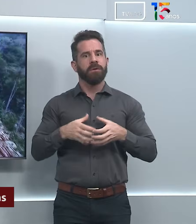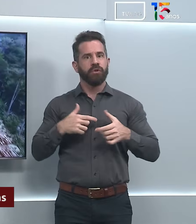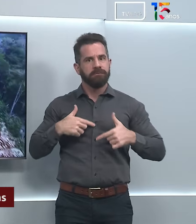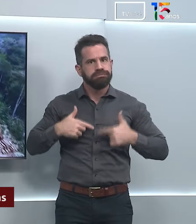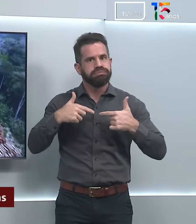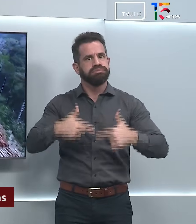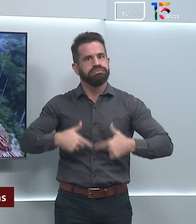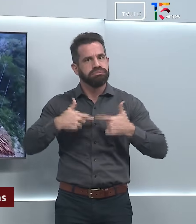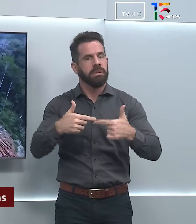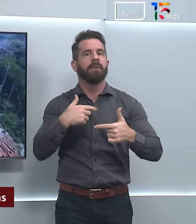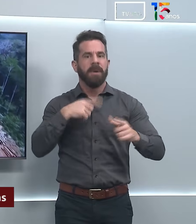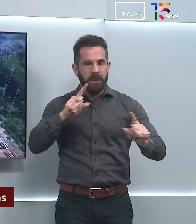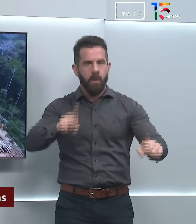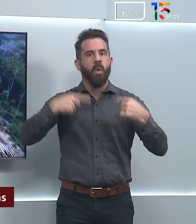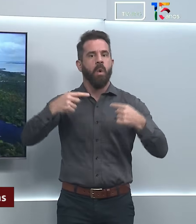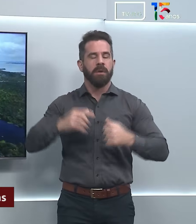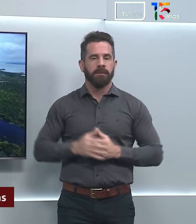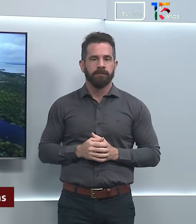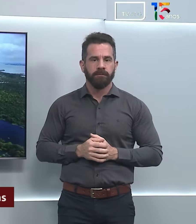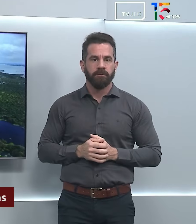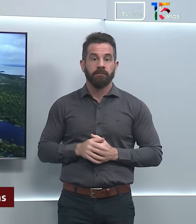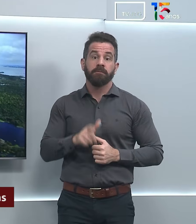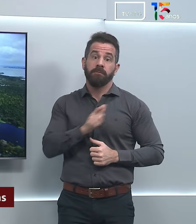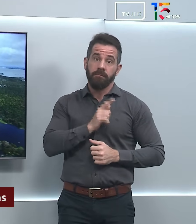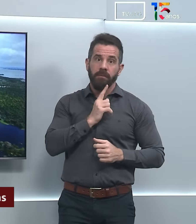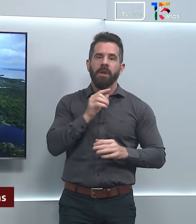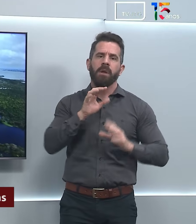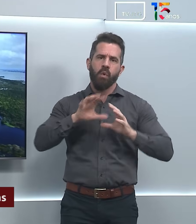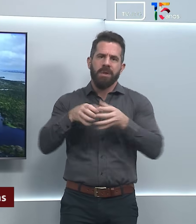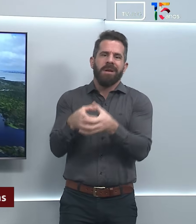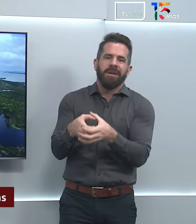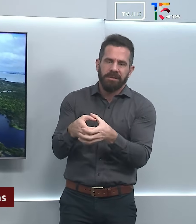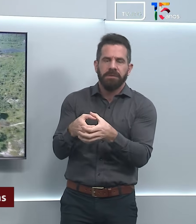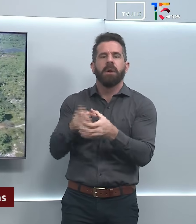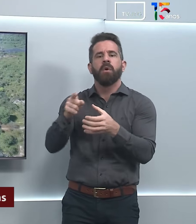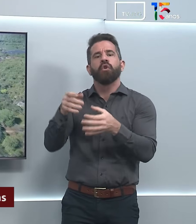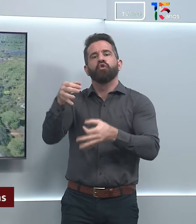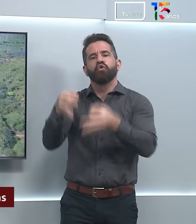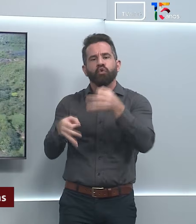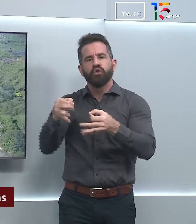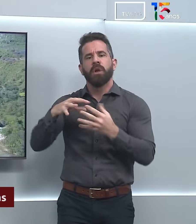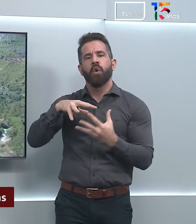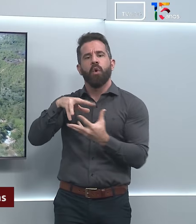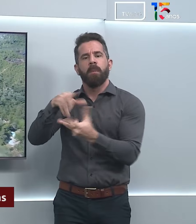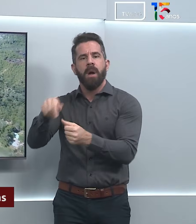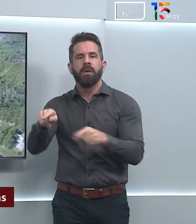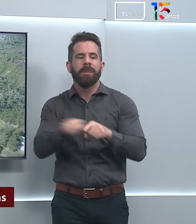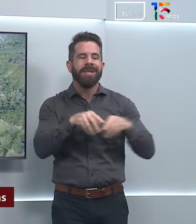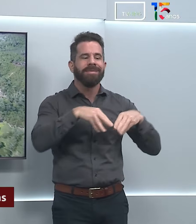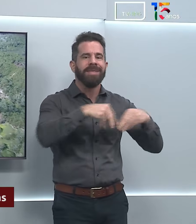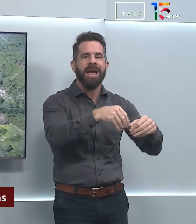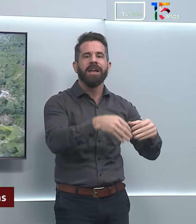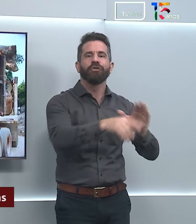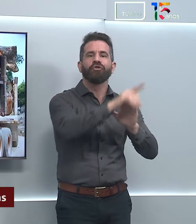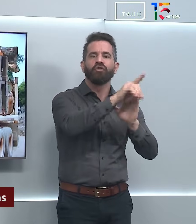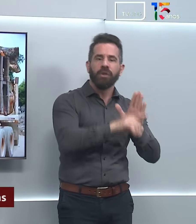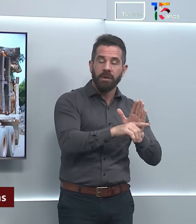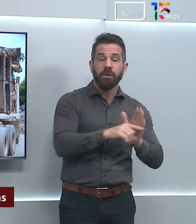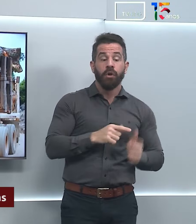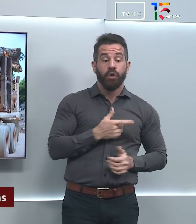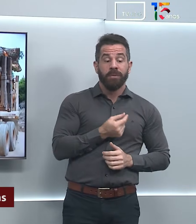realizado pelas organizações Justiça Global e Terra de Direitos mostra que entre 2023